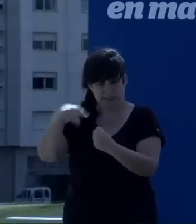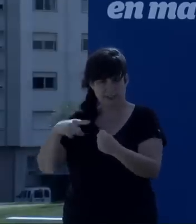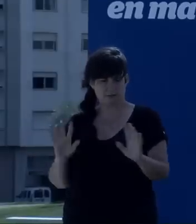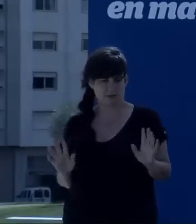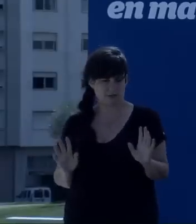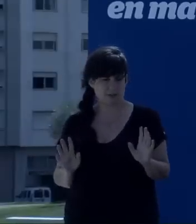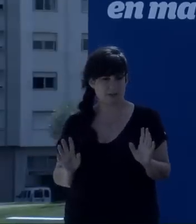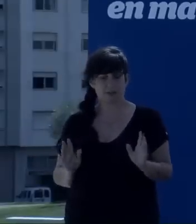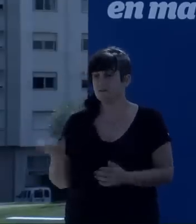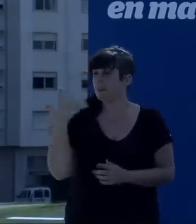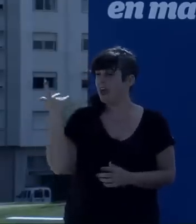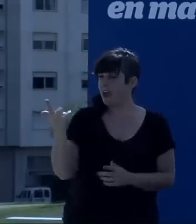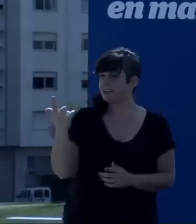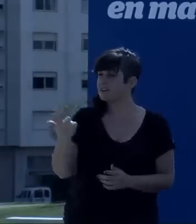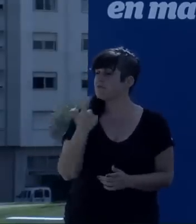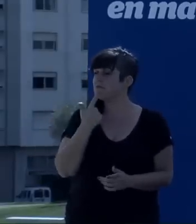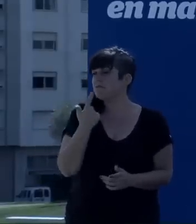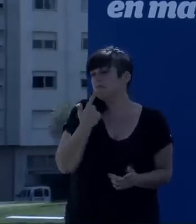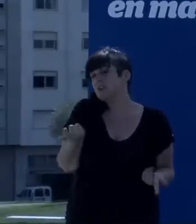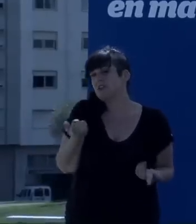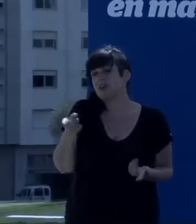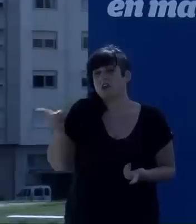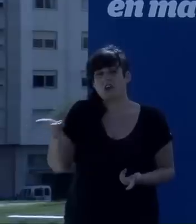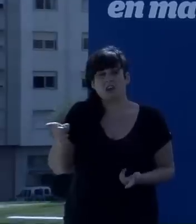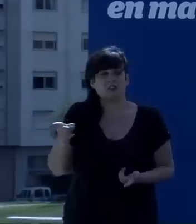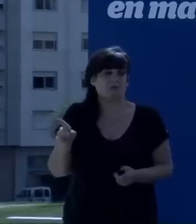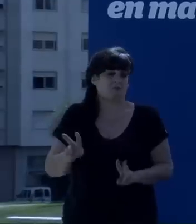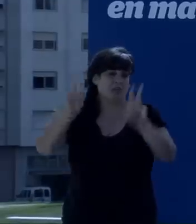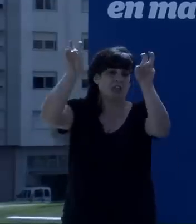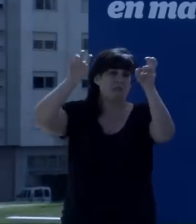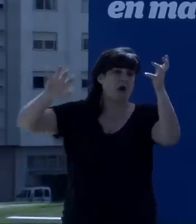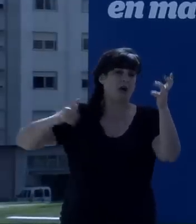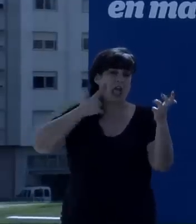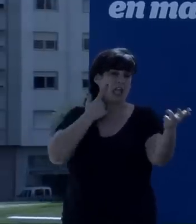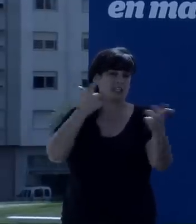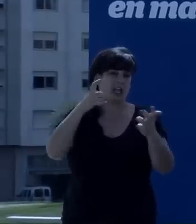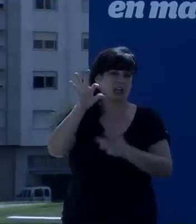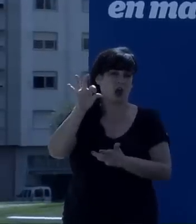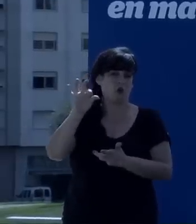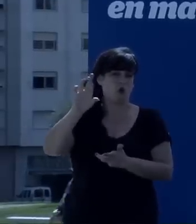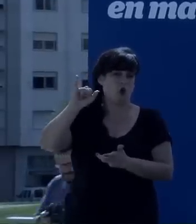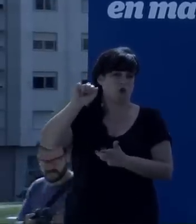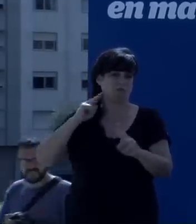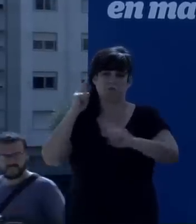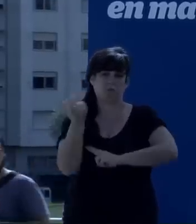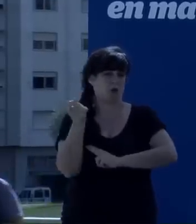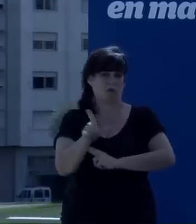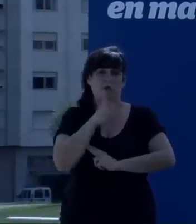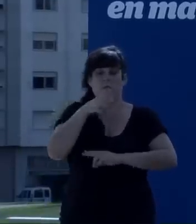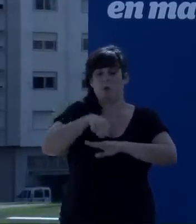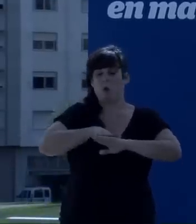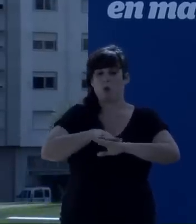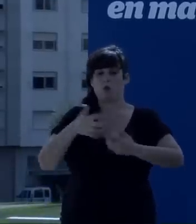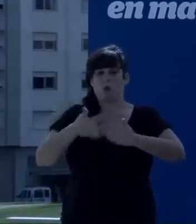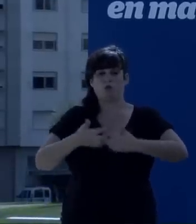dixo aínda antonte que non tiña que obedecer polo escándalo do Soria, nin o ministro, porque un goberno en funcións non ten por que dar contas aos portos.